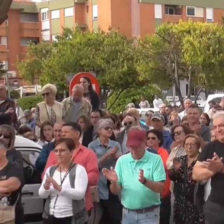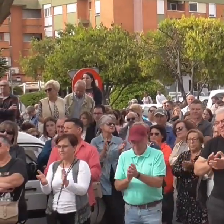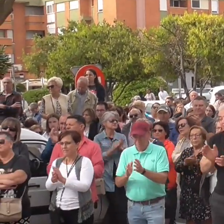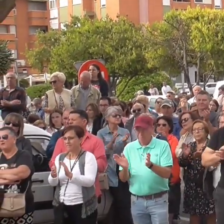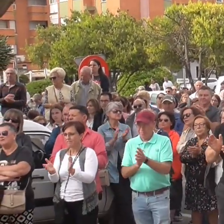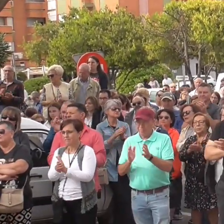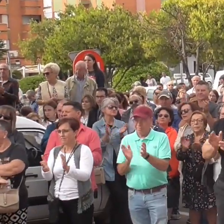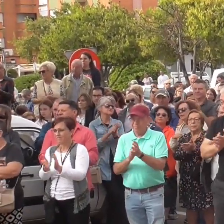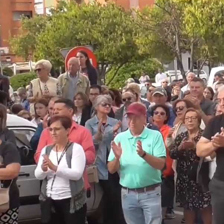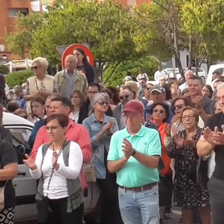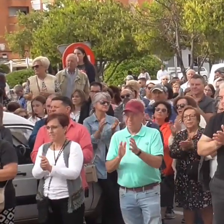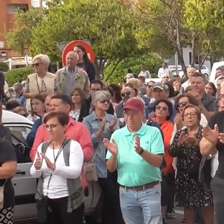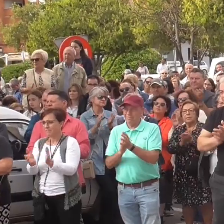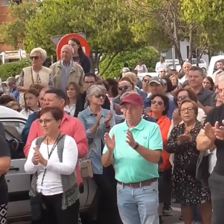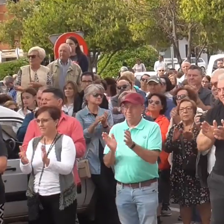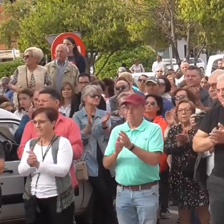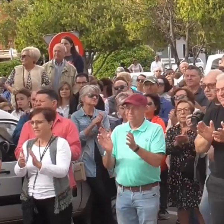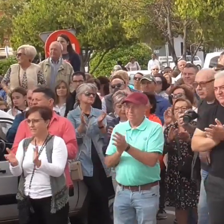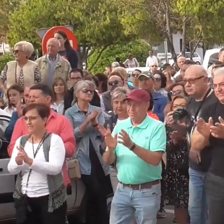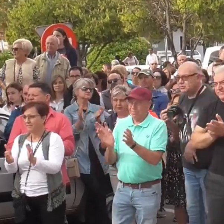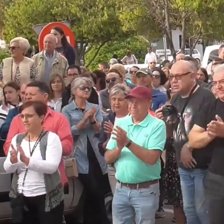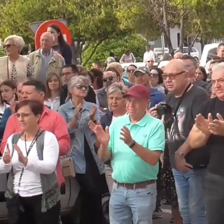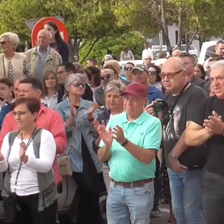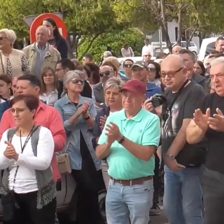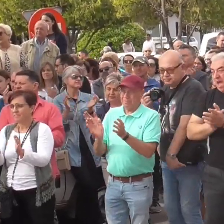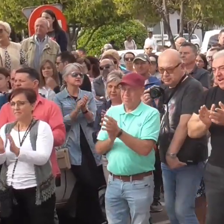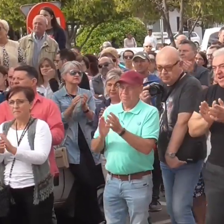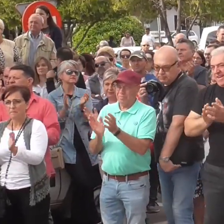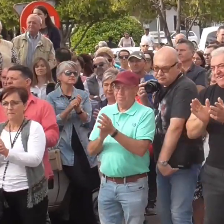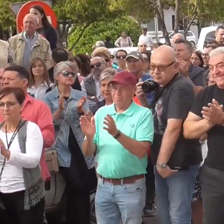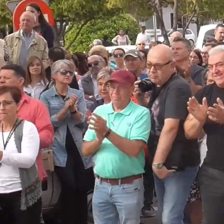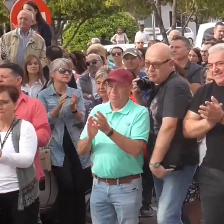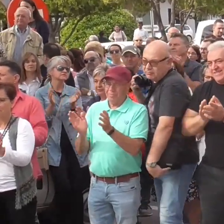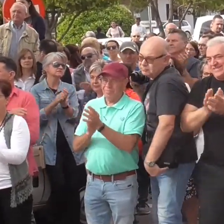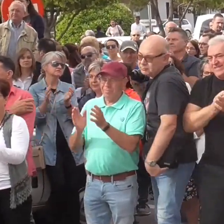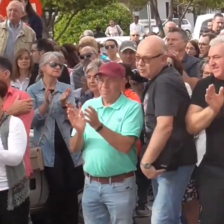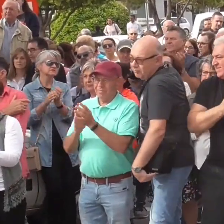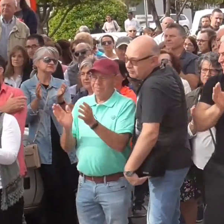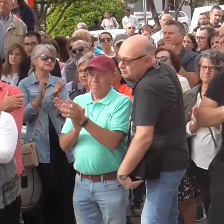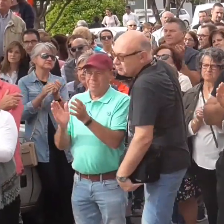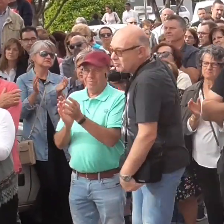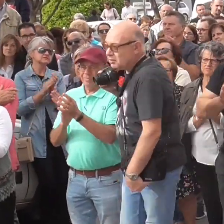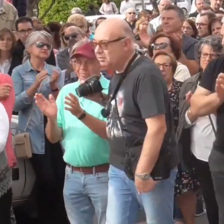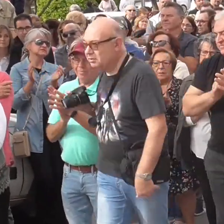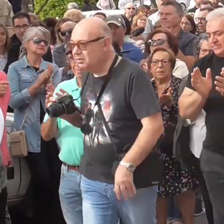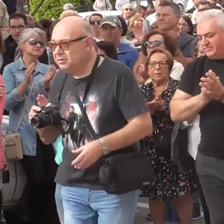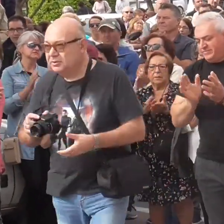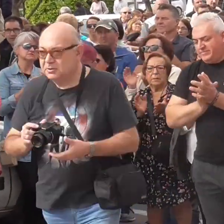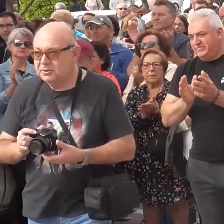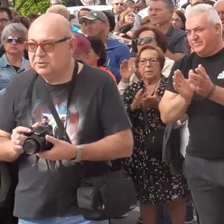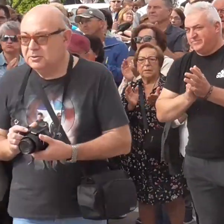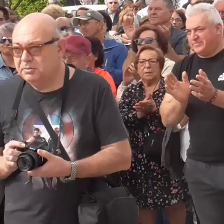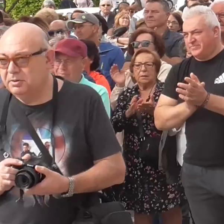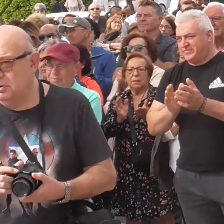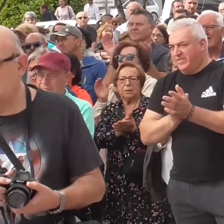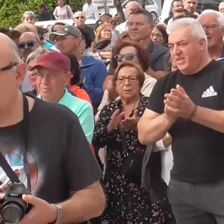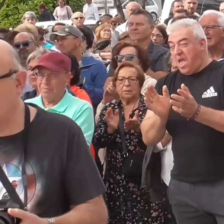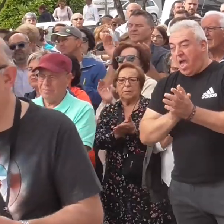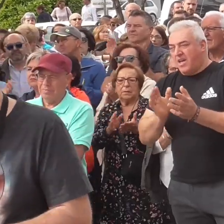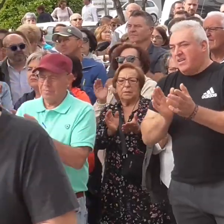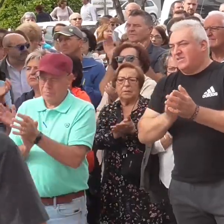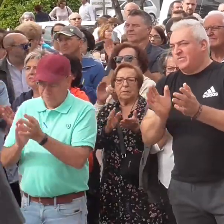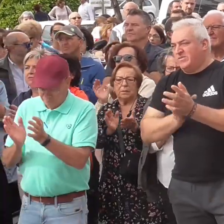para que te den ese servicio aquí o en cualquier otro servicio si aquí no puede ser. Esto es muy importante recordarlo porque